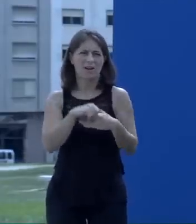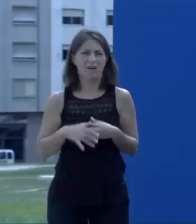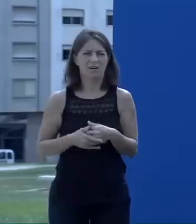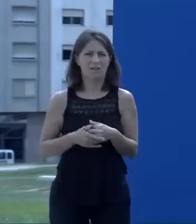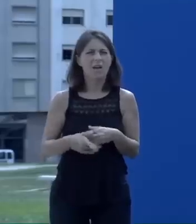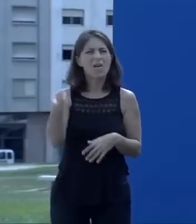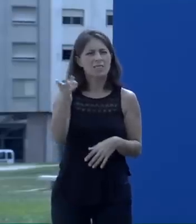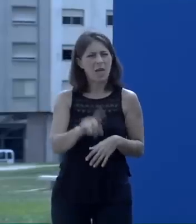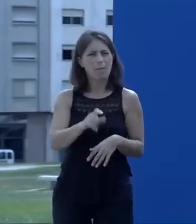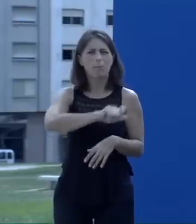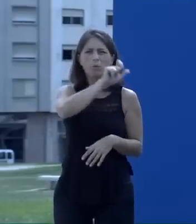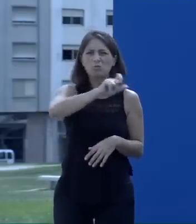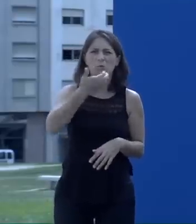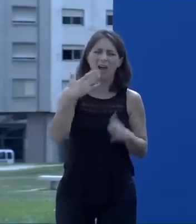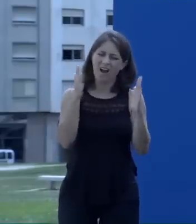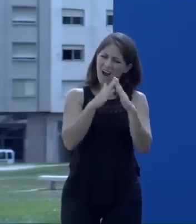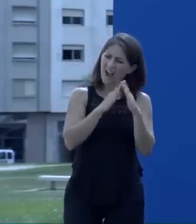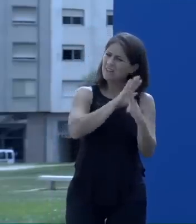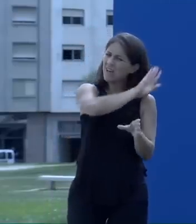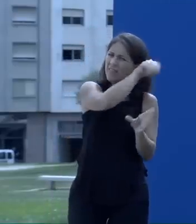que ninguén que está na casa